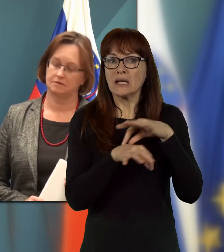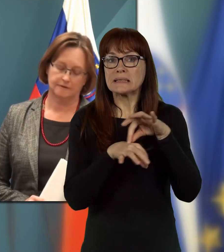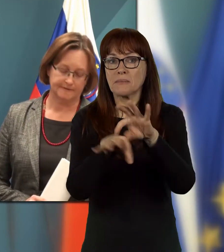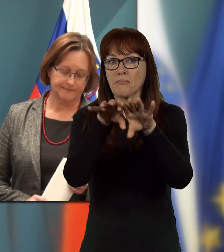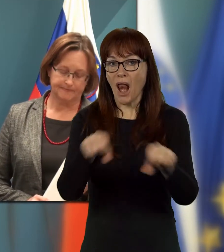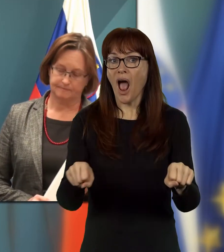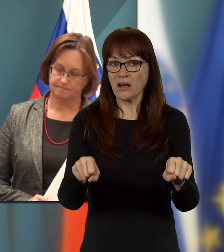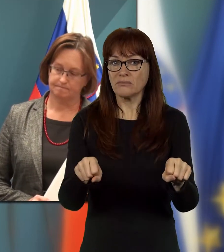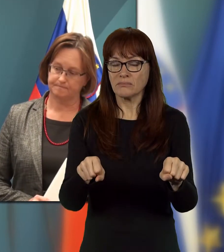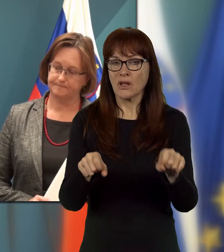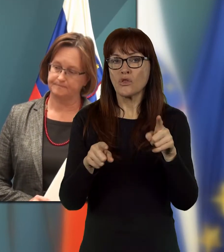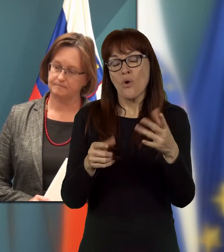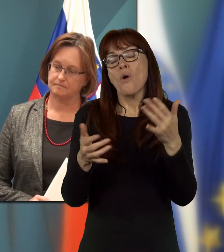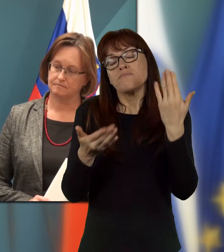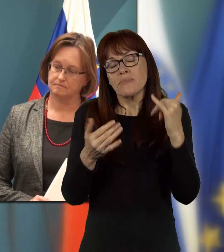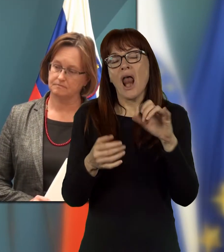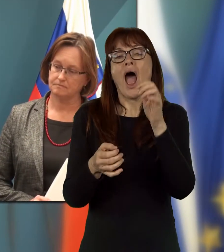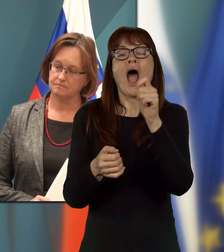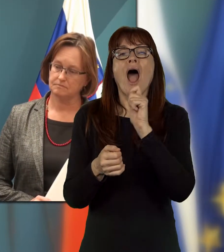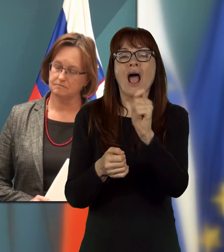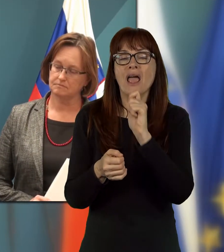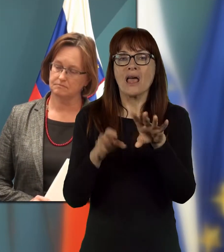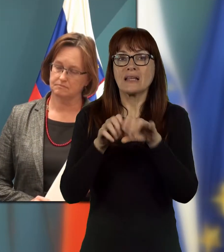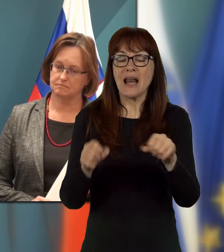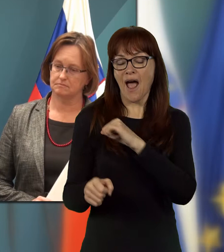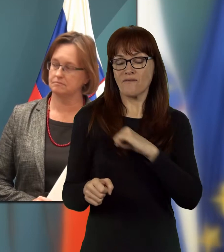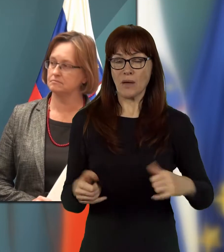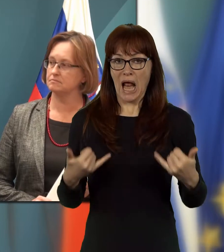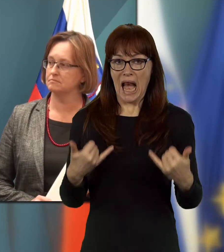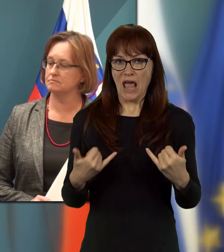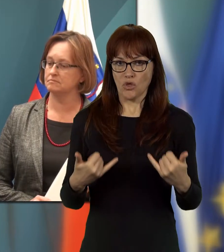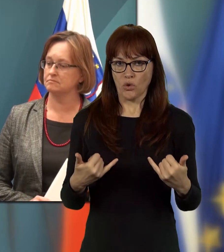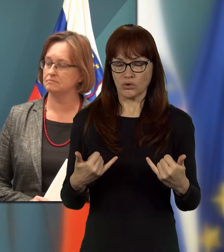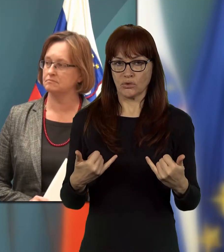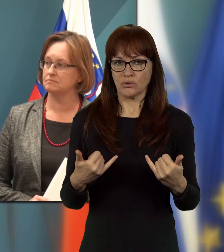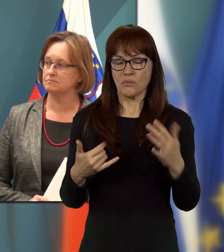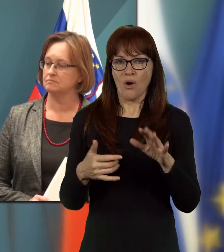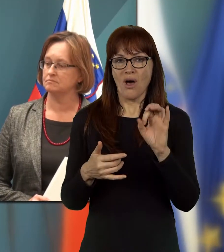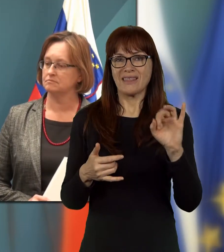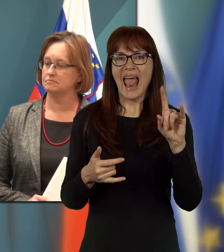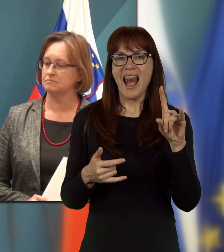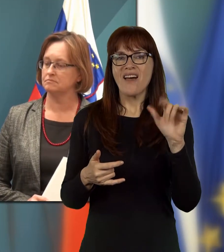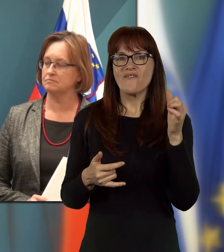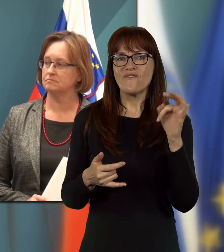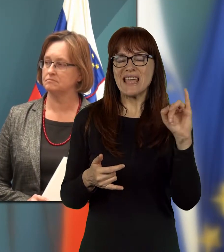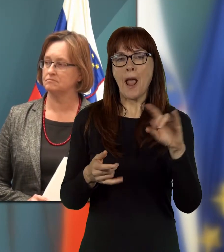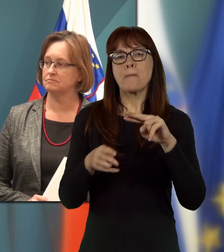strokovnjaki izpeljali. To je bila pač anketa narejena februarja letos po Delfi metodi.